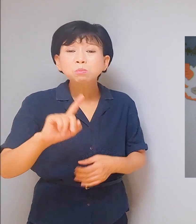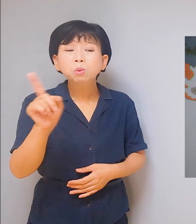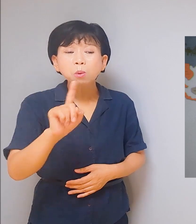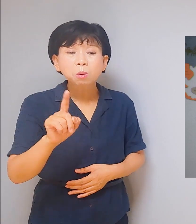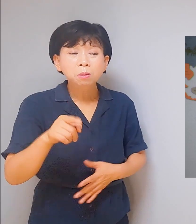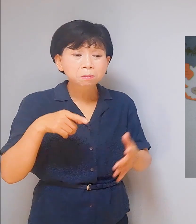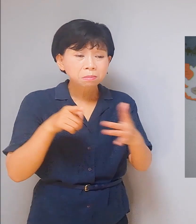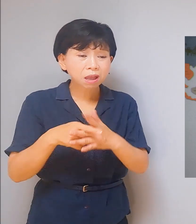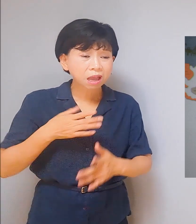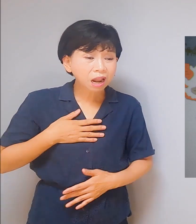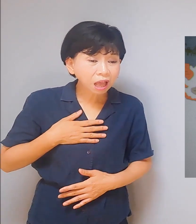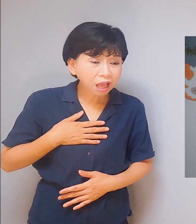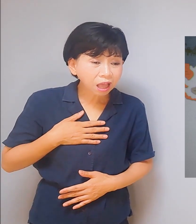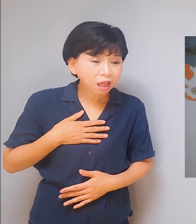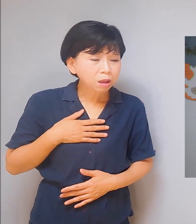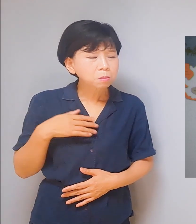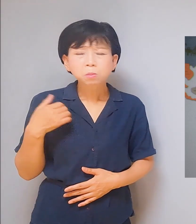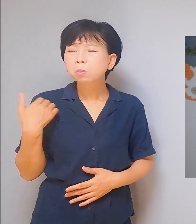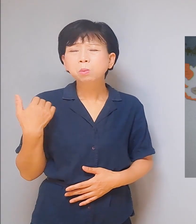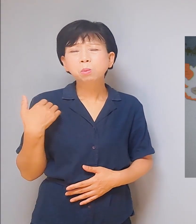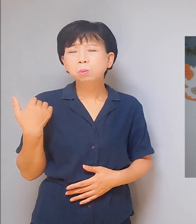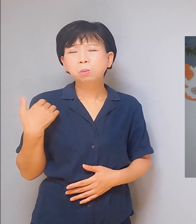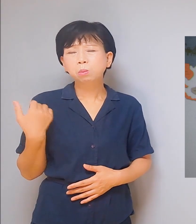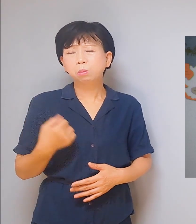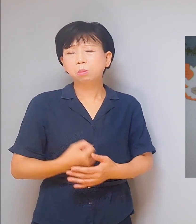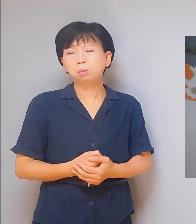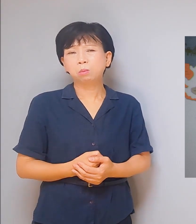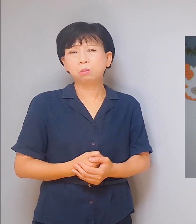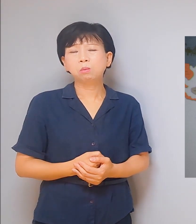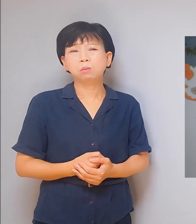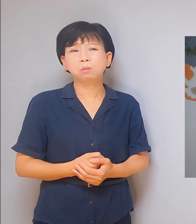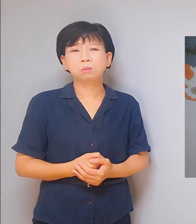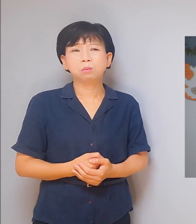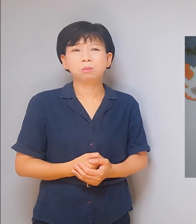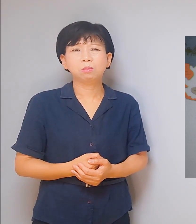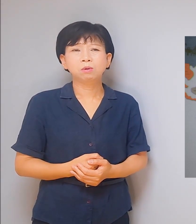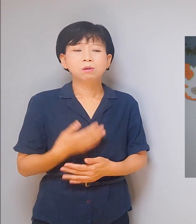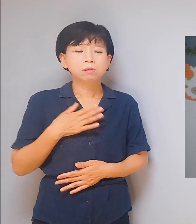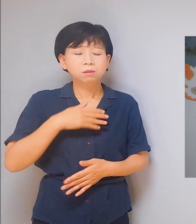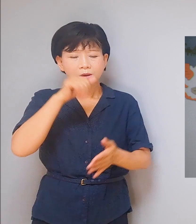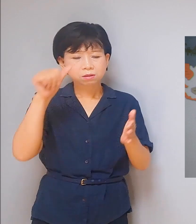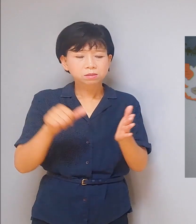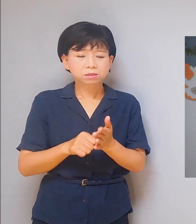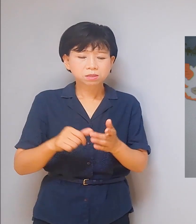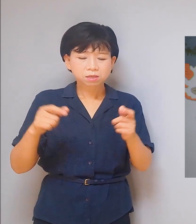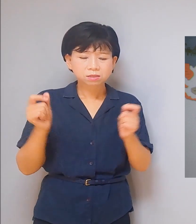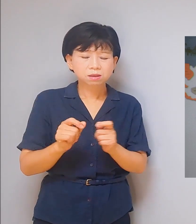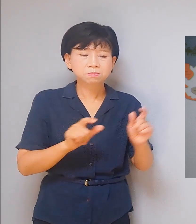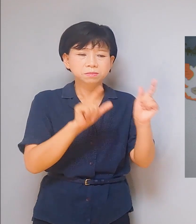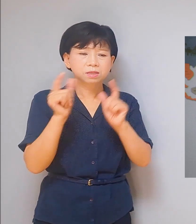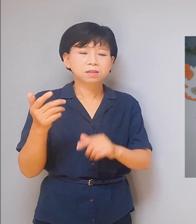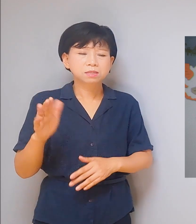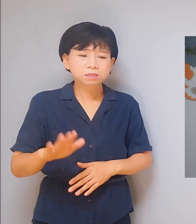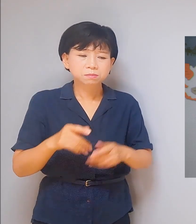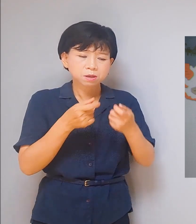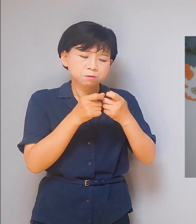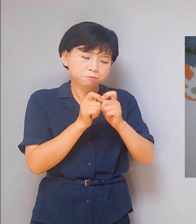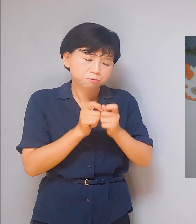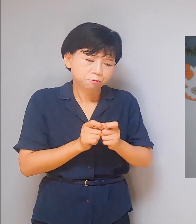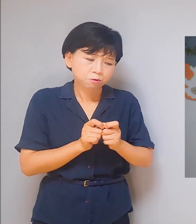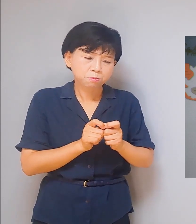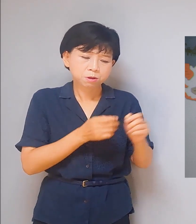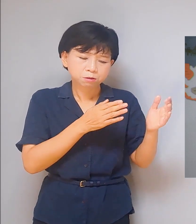알겠냐? 라고 하는 거죠. 얼마 인생을 살지는 않았지만 나름 꼼꼼하고 정확하게